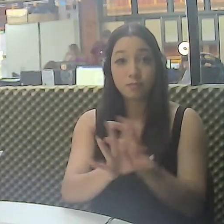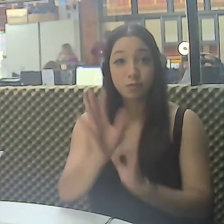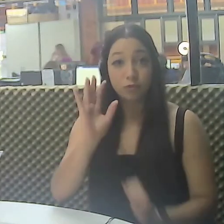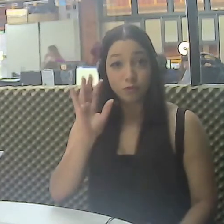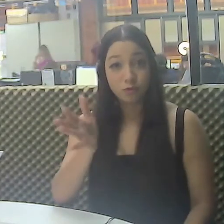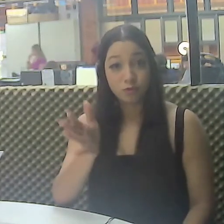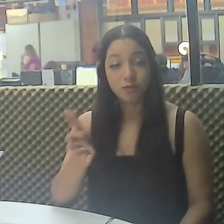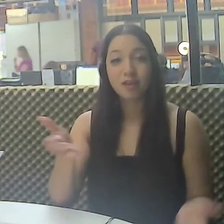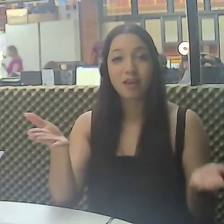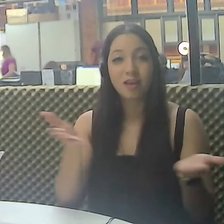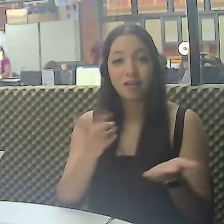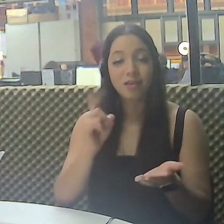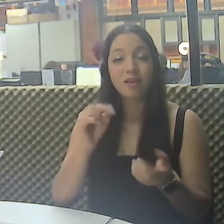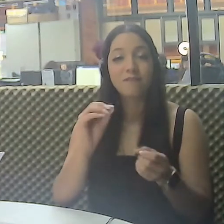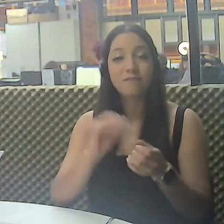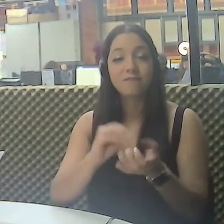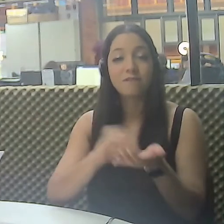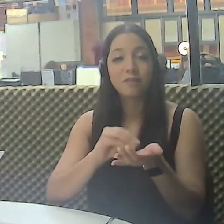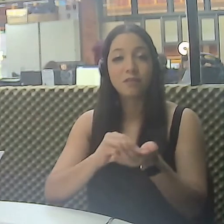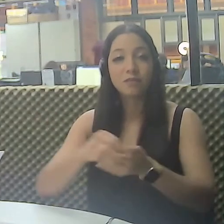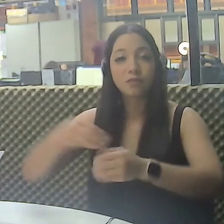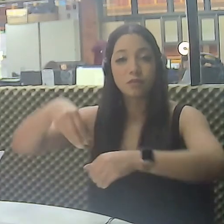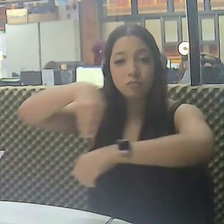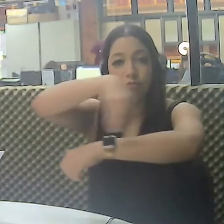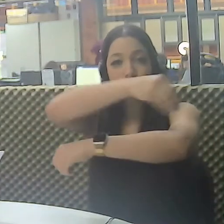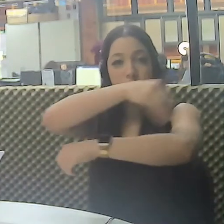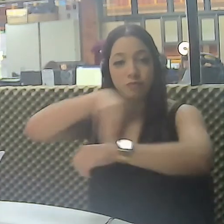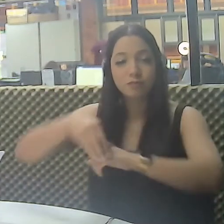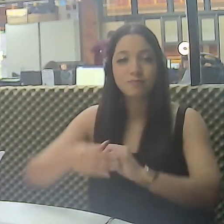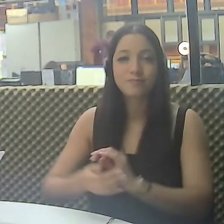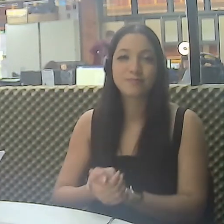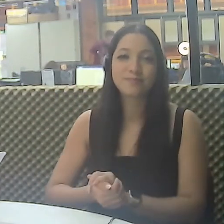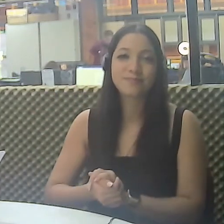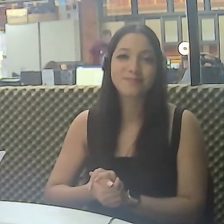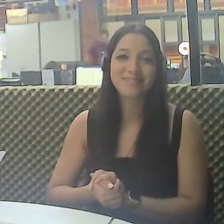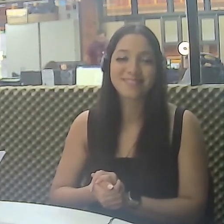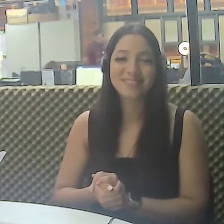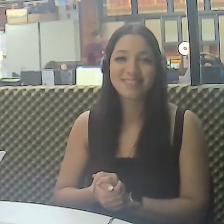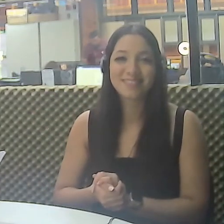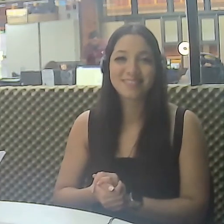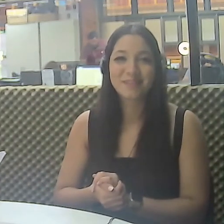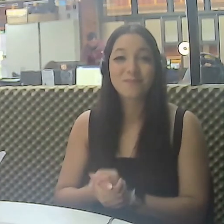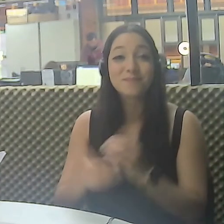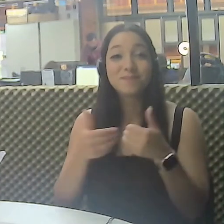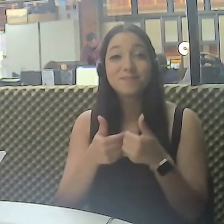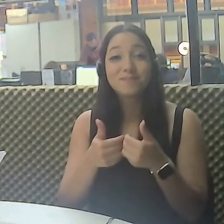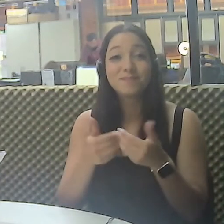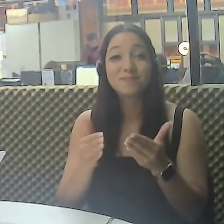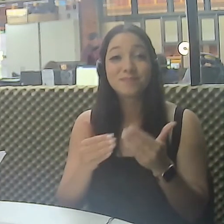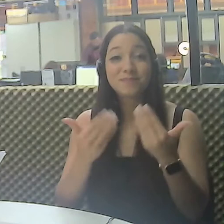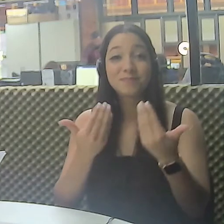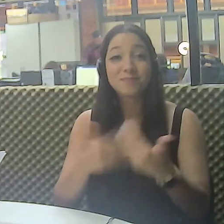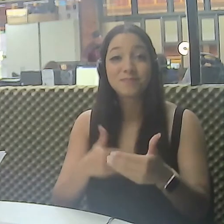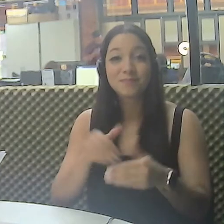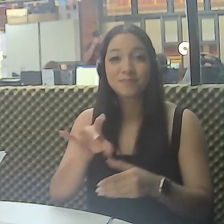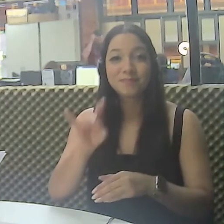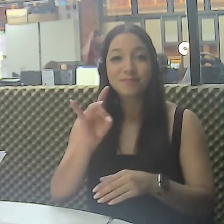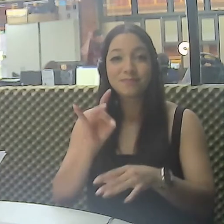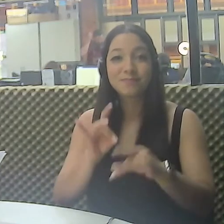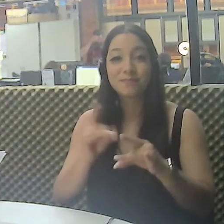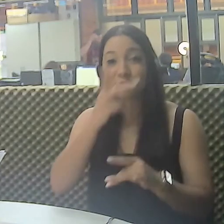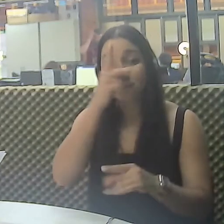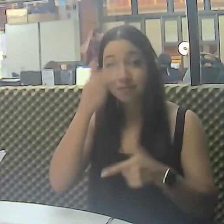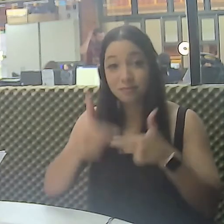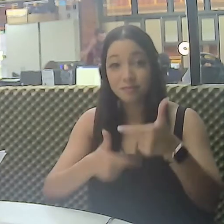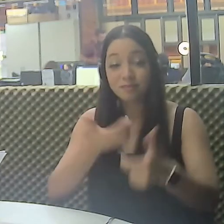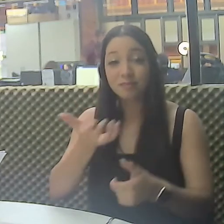agora é concretar realmente a laje e fazer os guarda-rodas. Está aberto o processo seletivo para quem quer atuar na